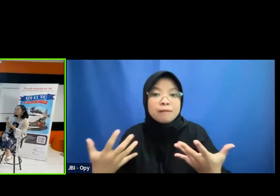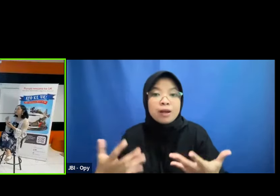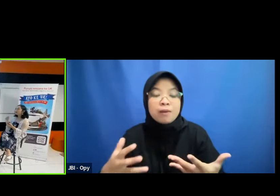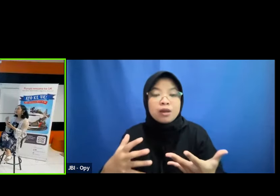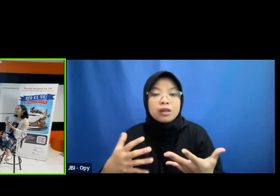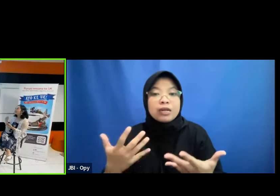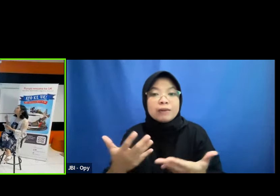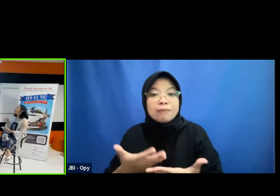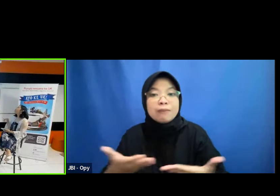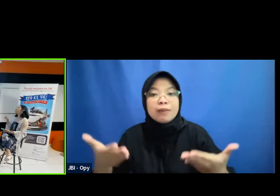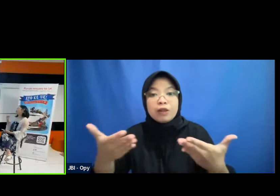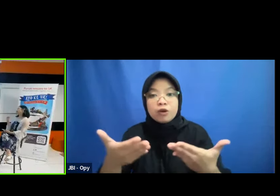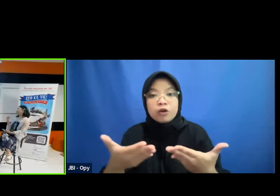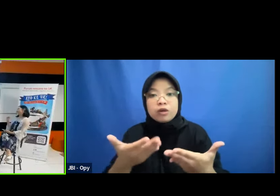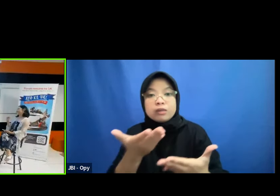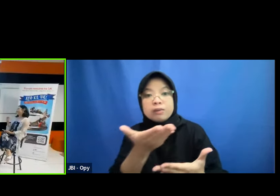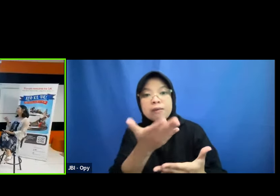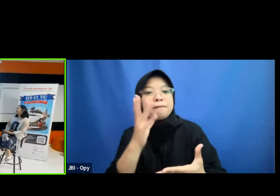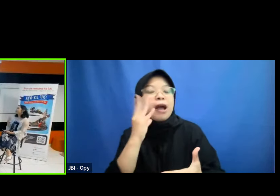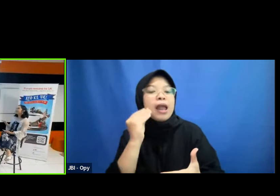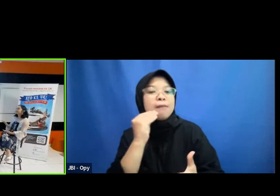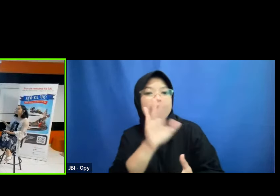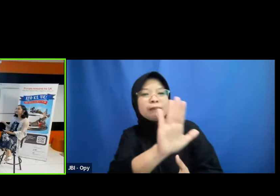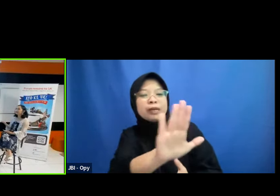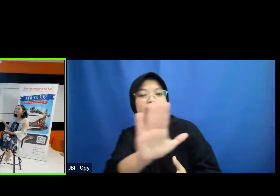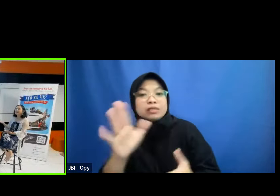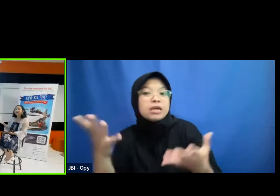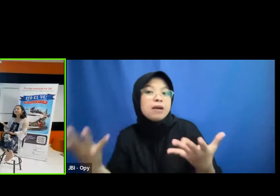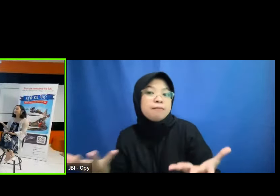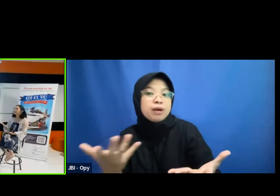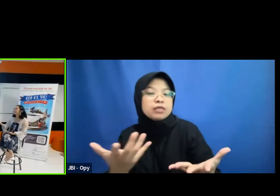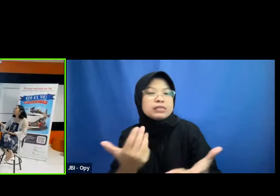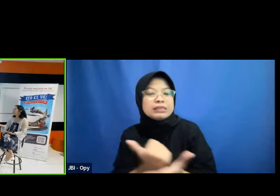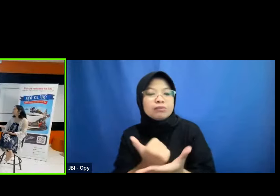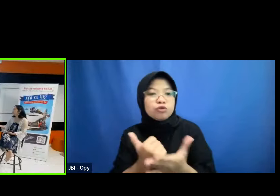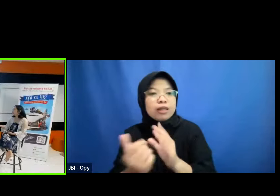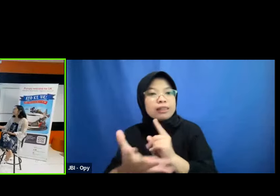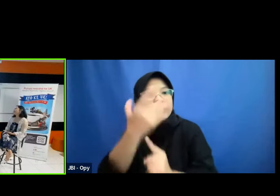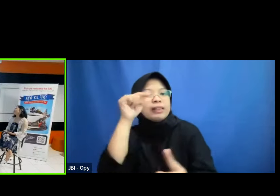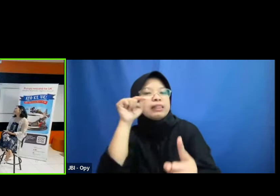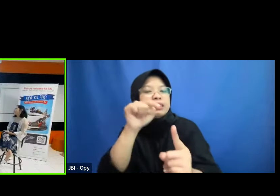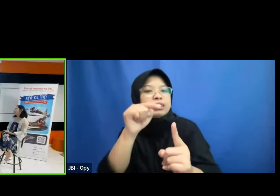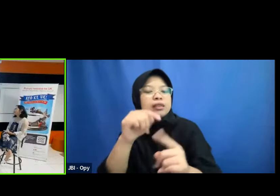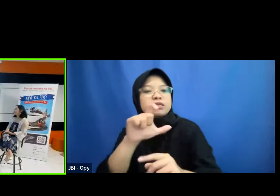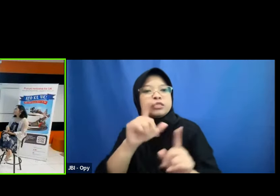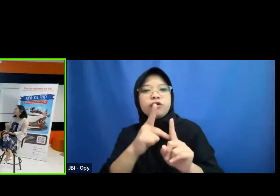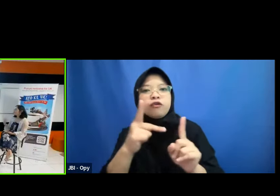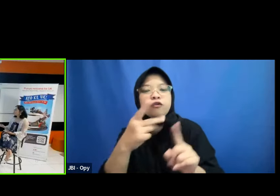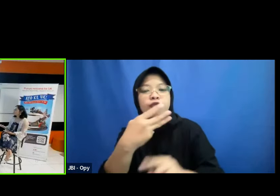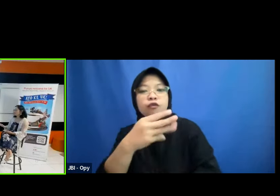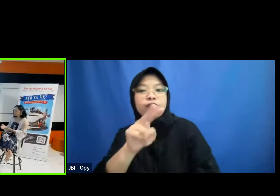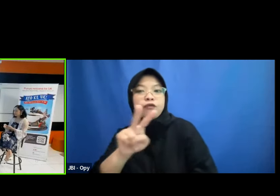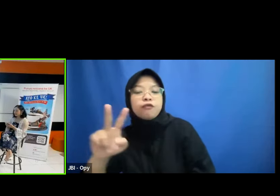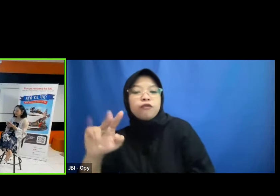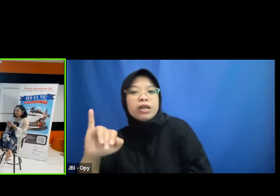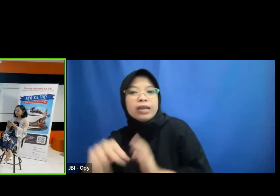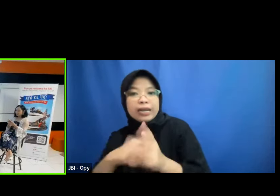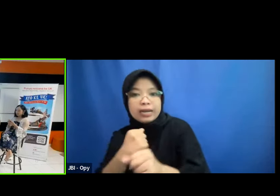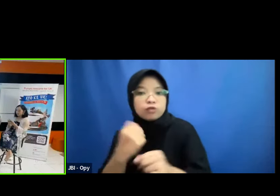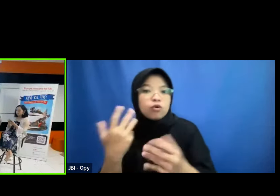looking for in you gitu Jadi apa sih yang sebetulnya dicari sama chivening gitu dari para